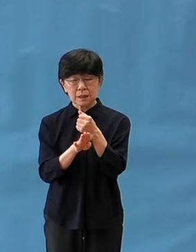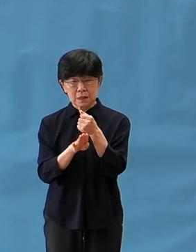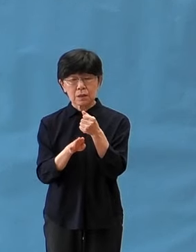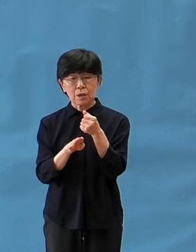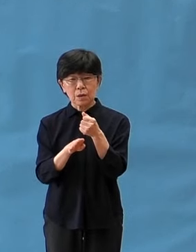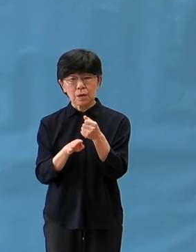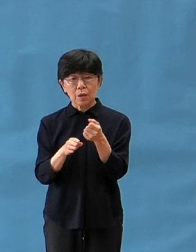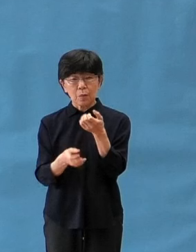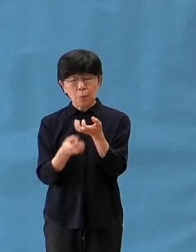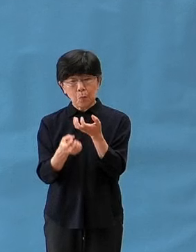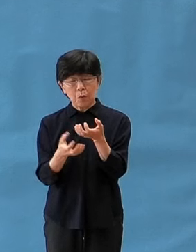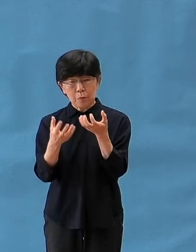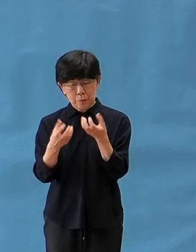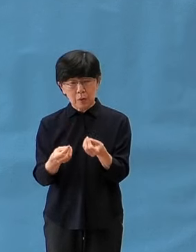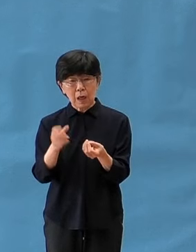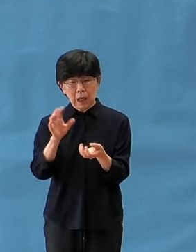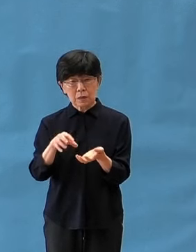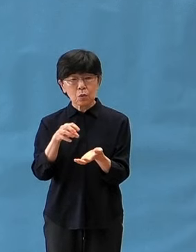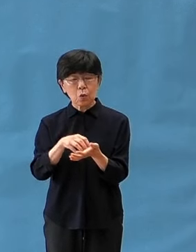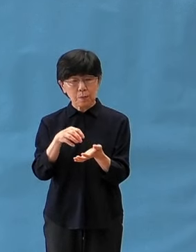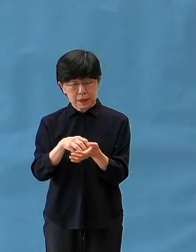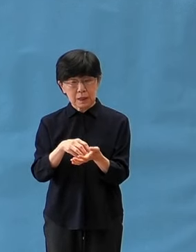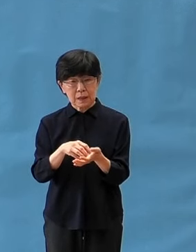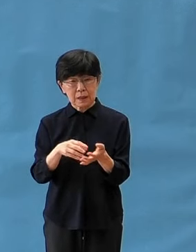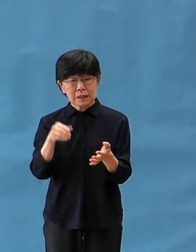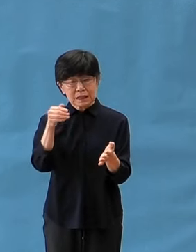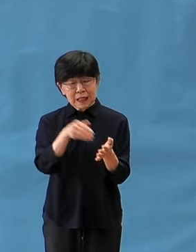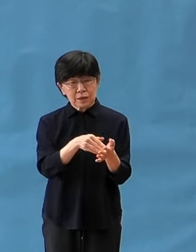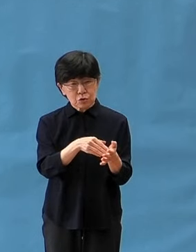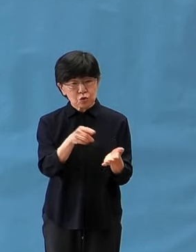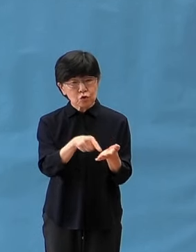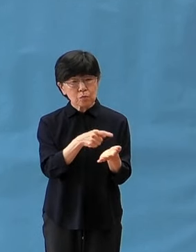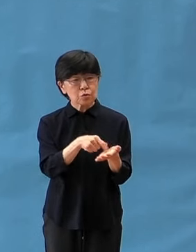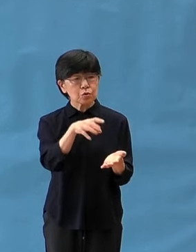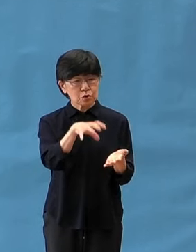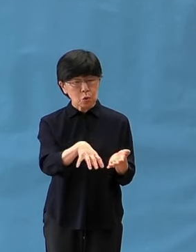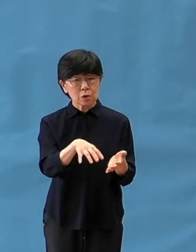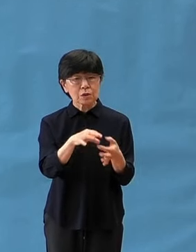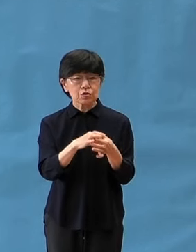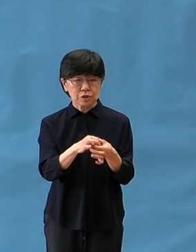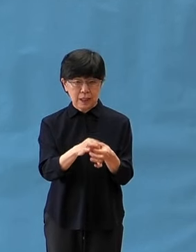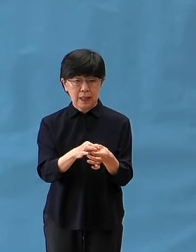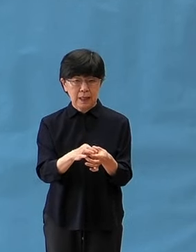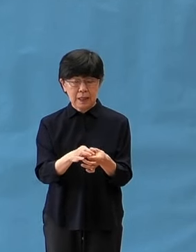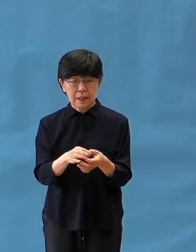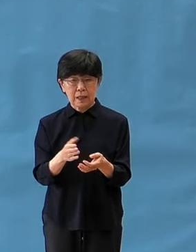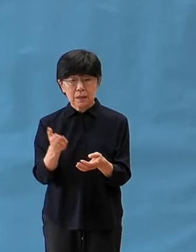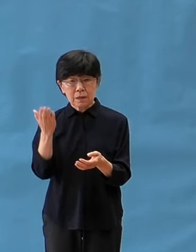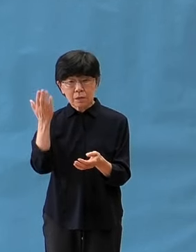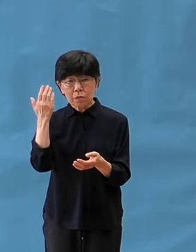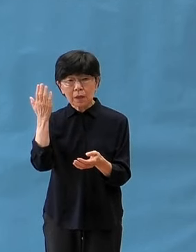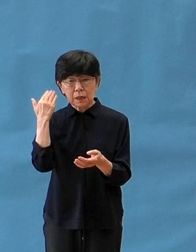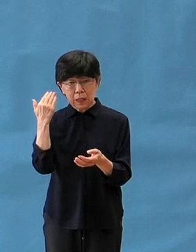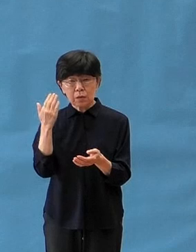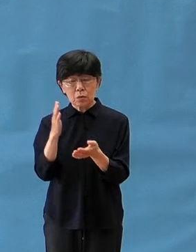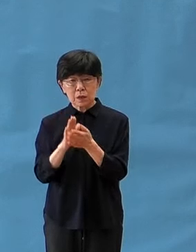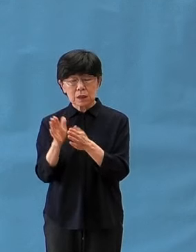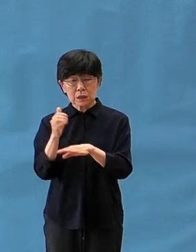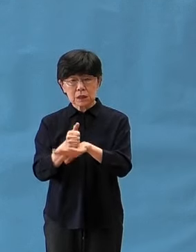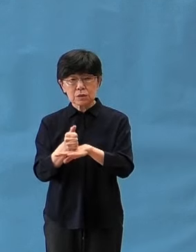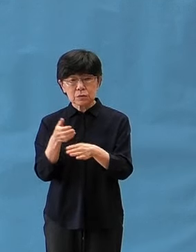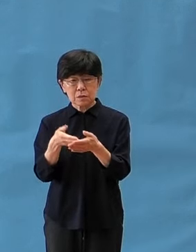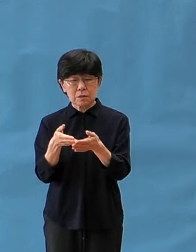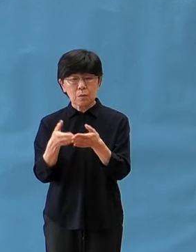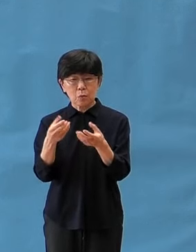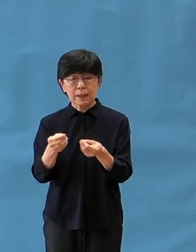最終処分場に関連して一つお伺いしたいと思います。前回の知事の会見の翌日、今月の10日ですけれども、